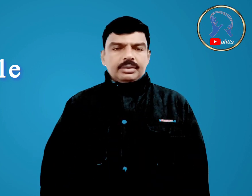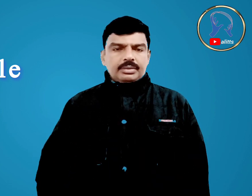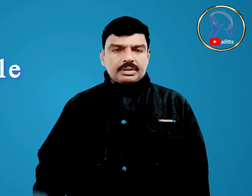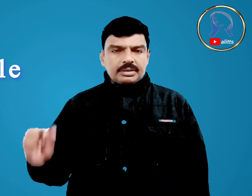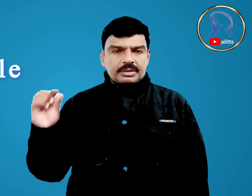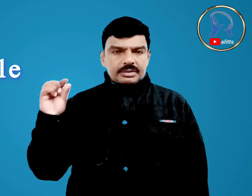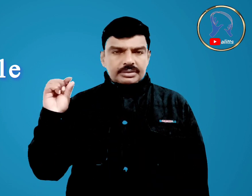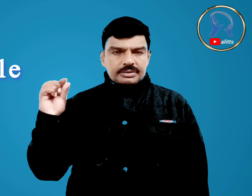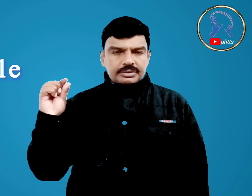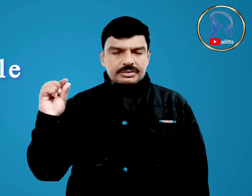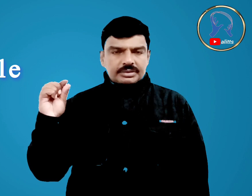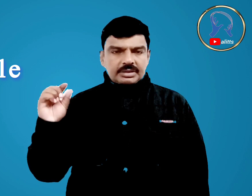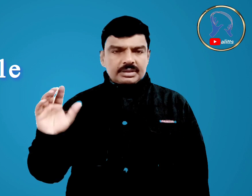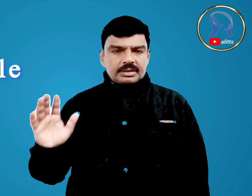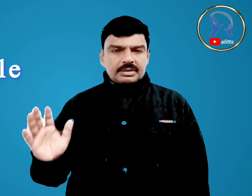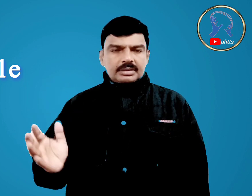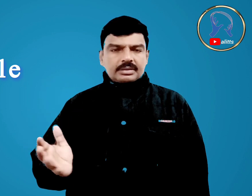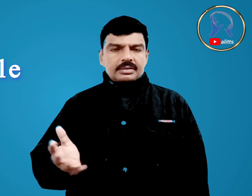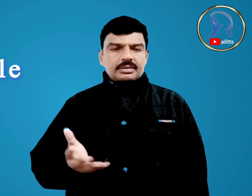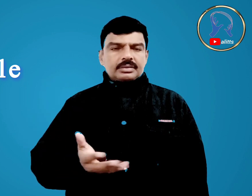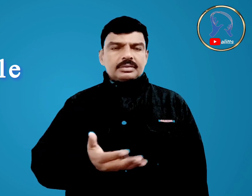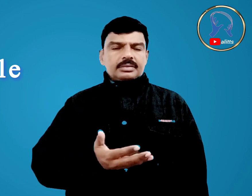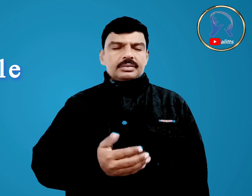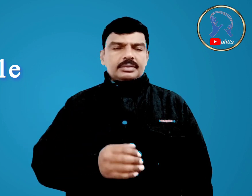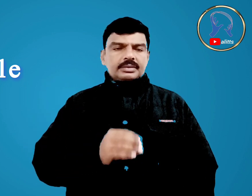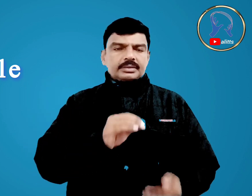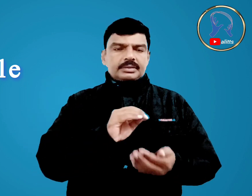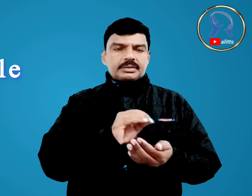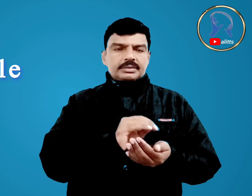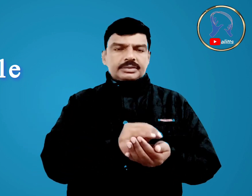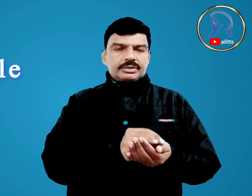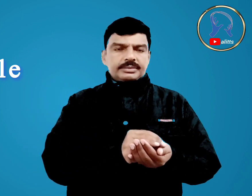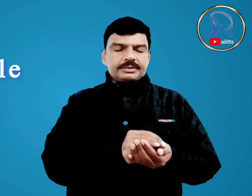मालिक्यूल छोटा और